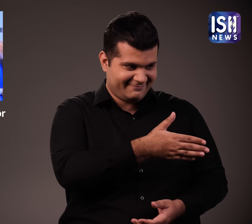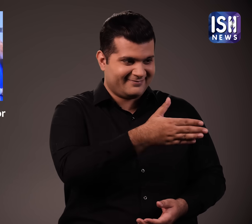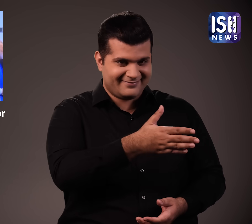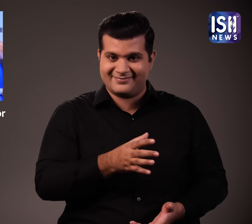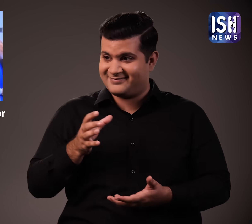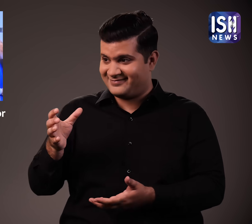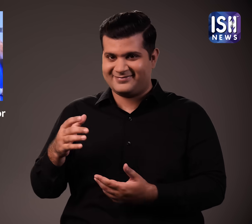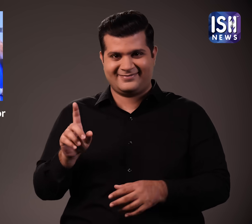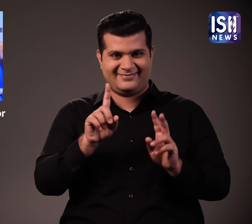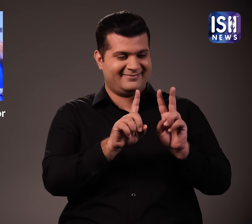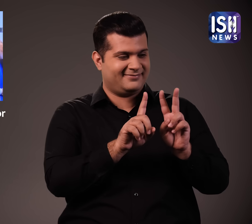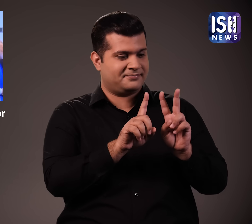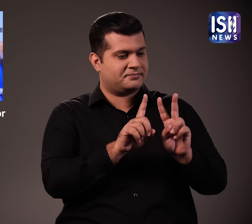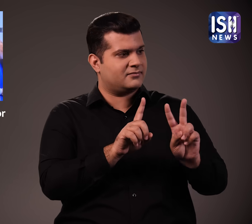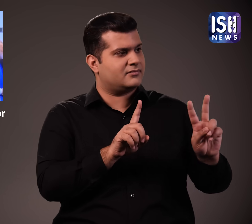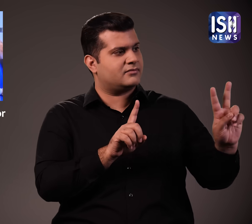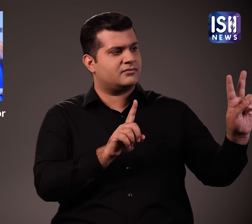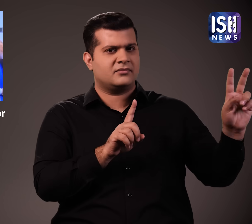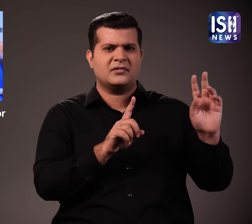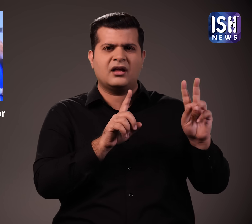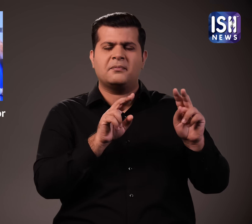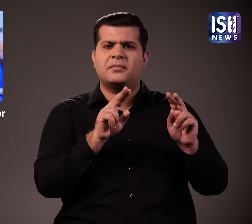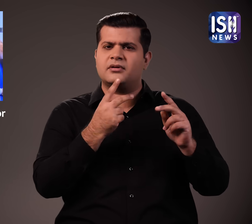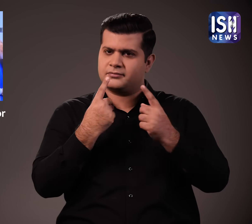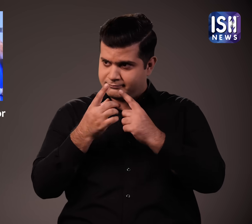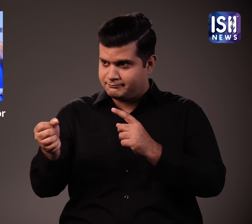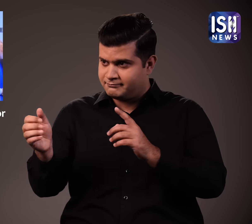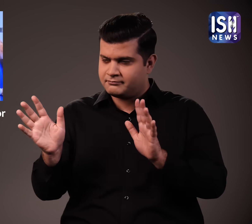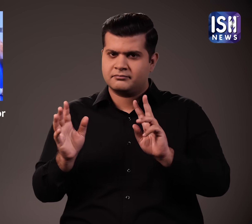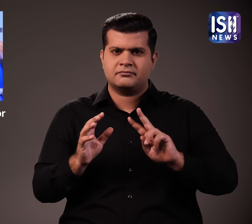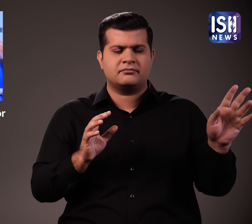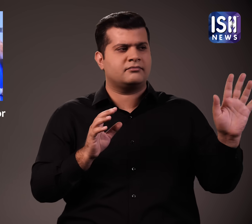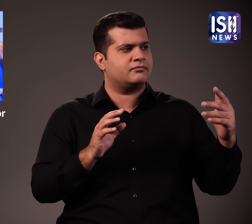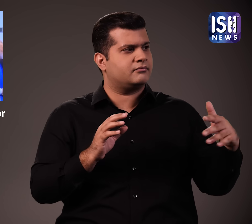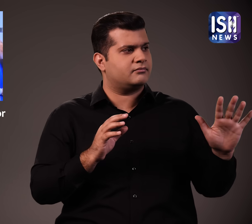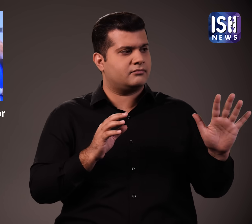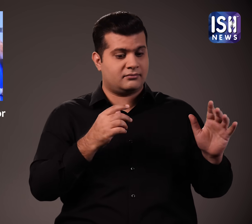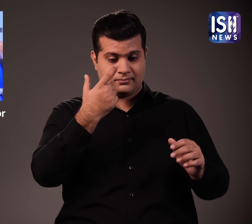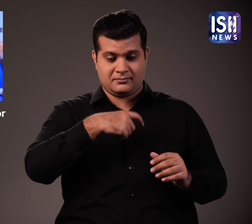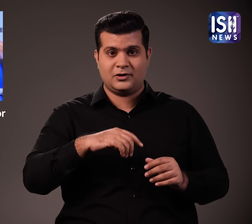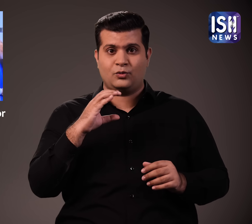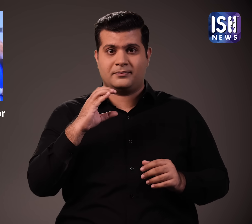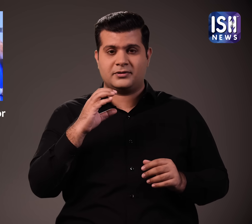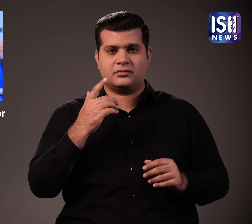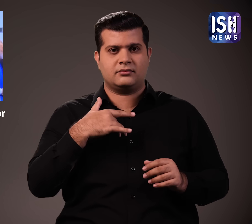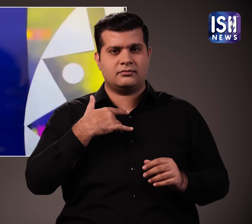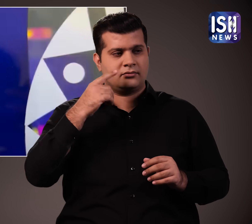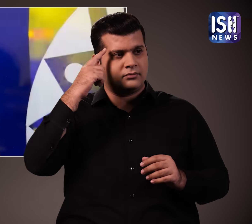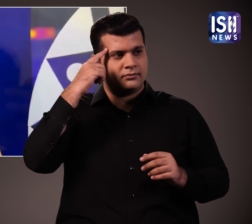उनसे हाथ मिलाकर बधाई दी बधाई देने के बात दोलों ने था कमिन्स का अकेला और अगले 30 सेकिंड के लिए असहद छोड़ कर